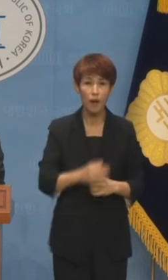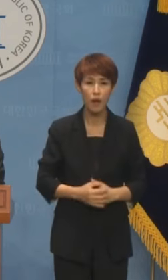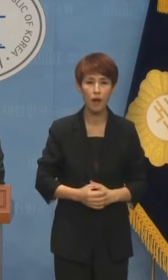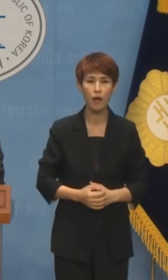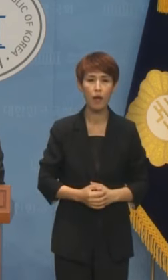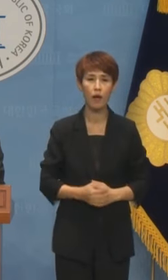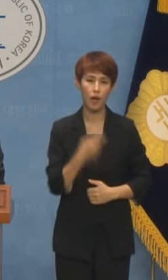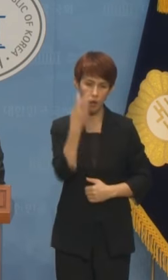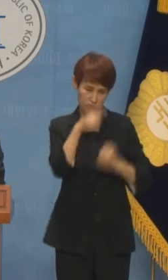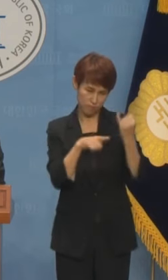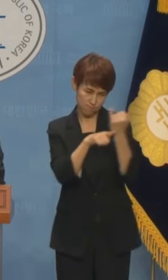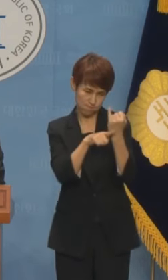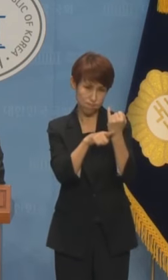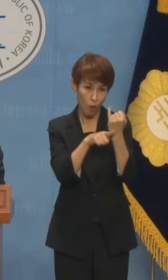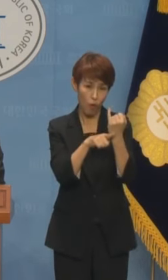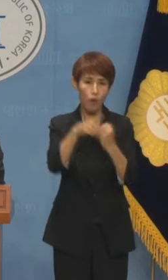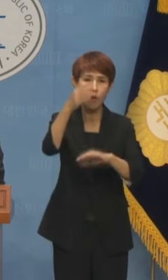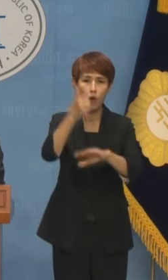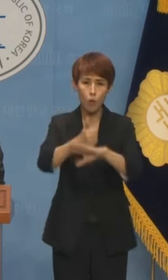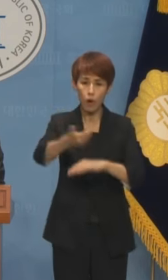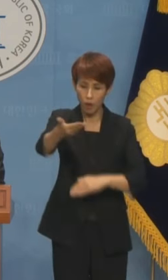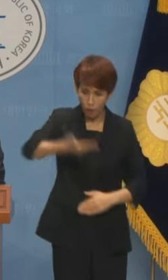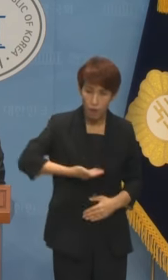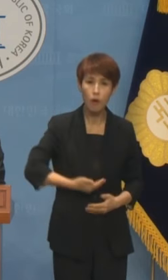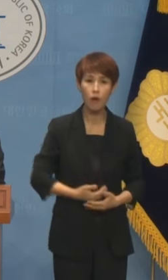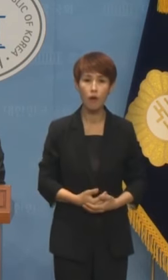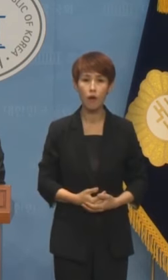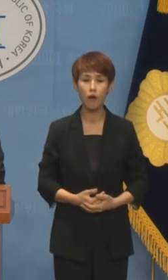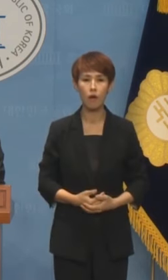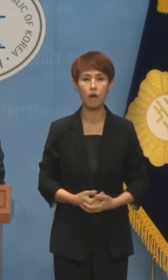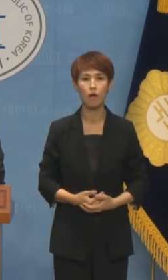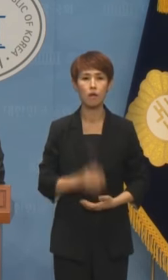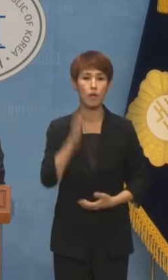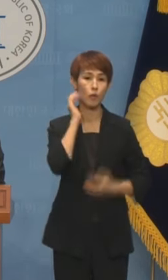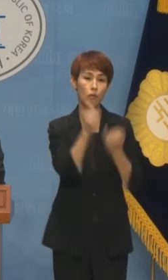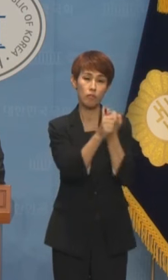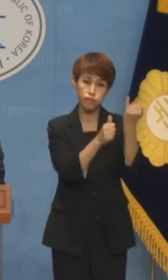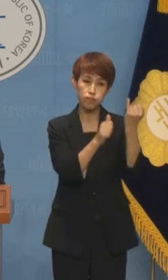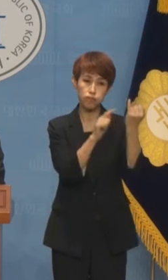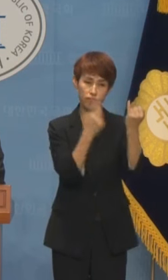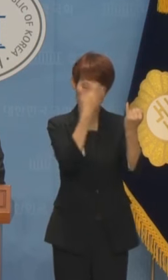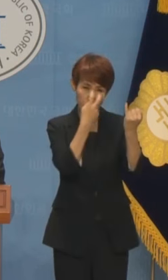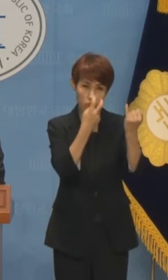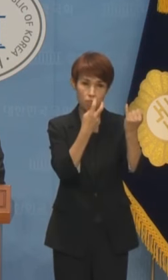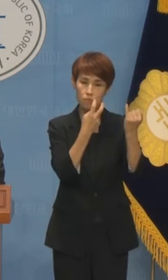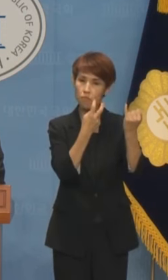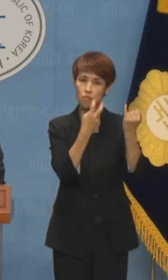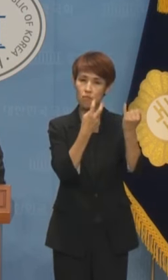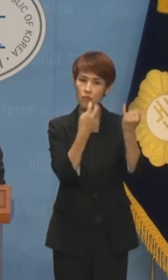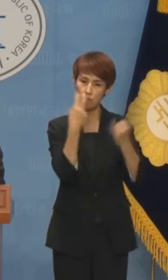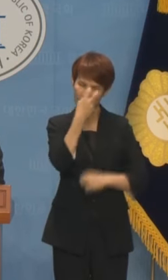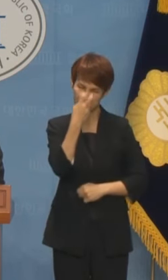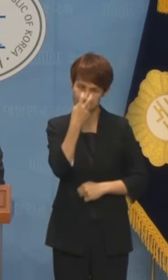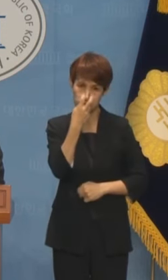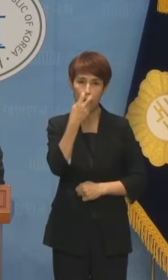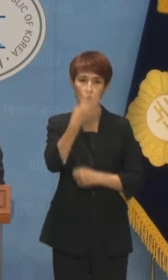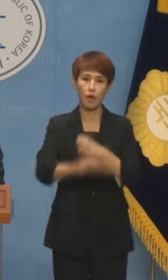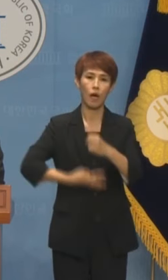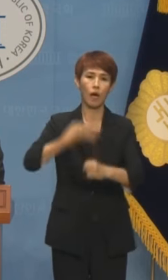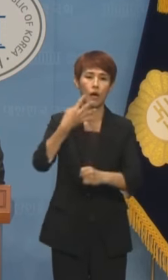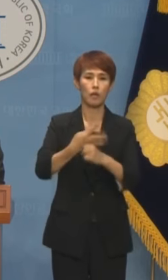탈탈 털었다면 결과를 내놓으면 됩니다. 김 여사 수사는 한 걸음도 나아가지 못한 채 4년째